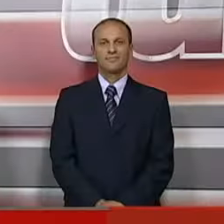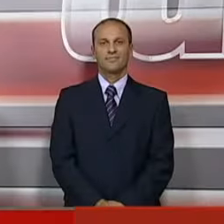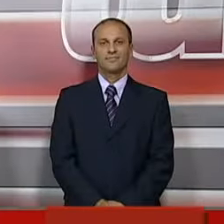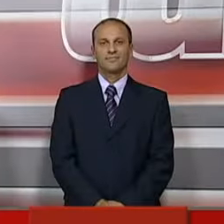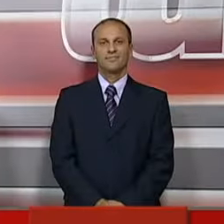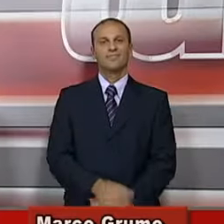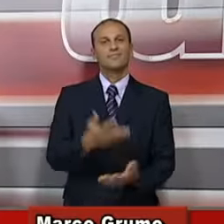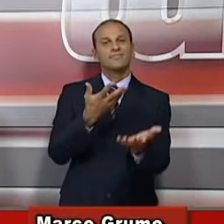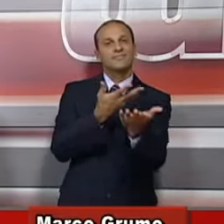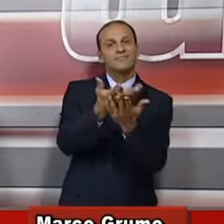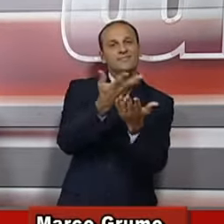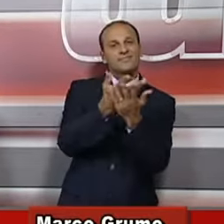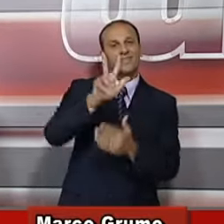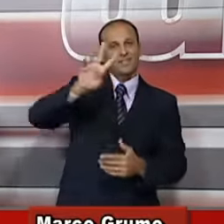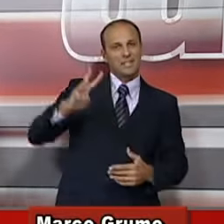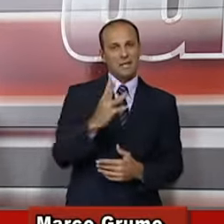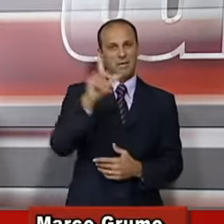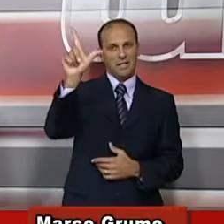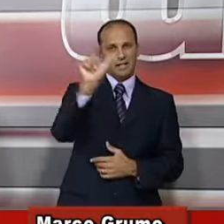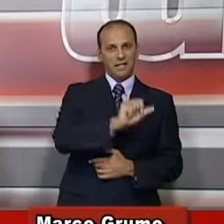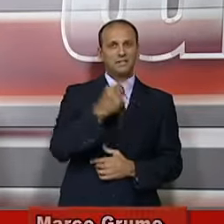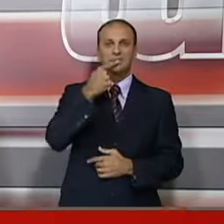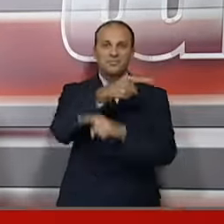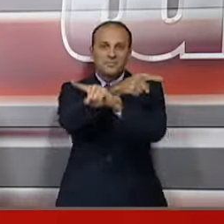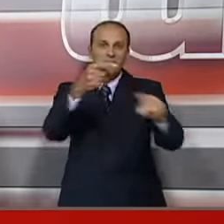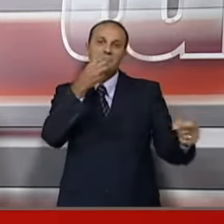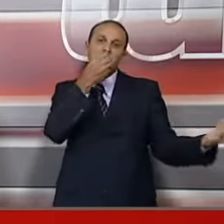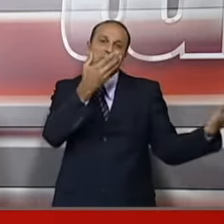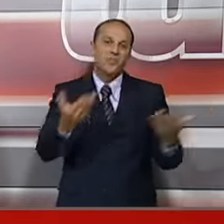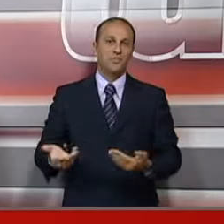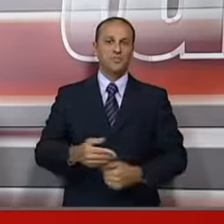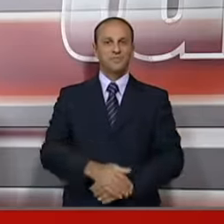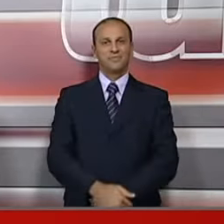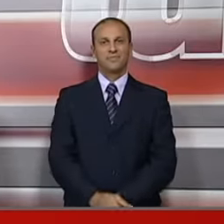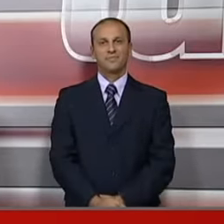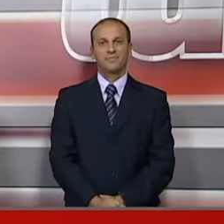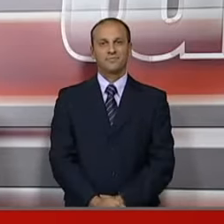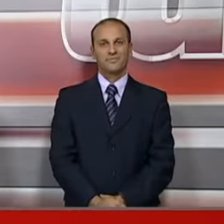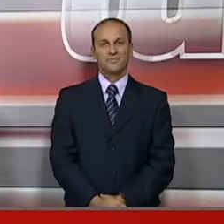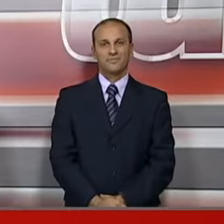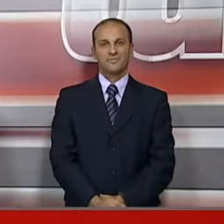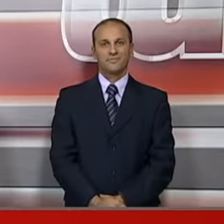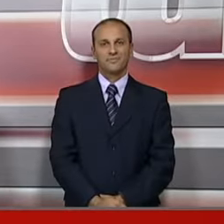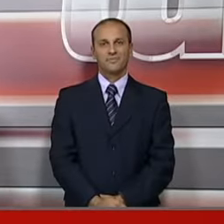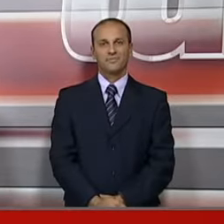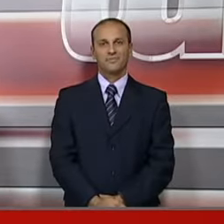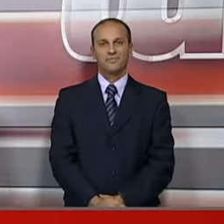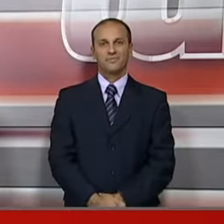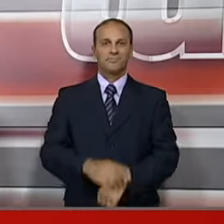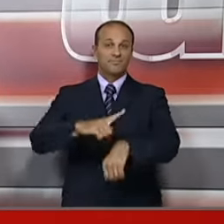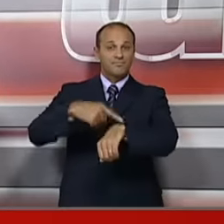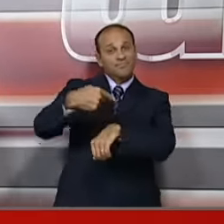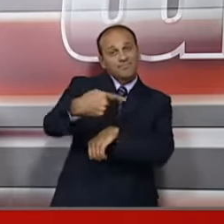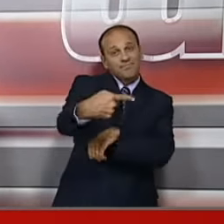Benvenuti a questa edizione Lis del telegiornale di media nelle prossime